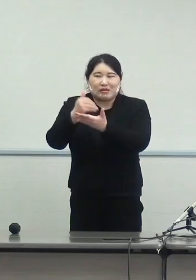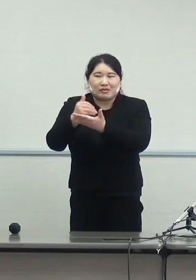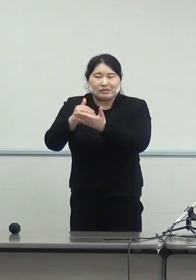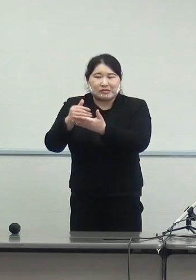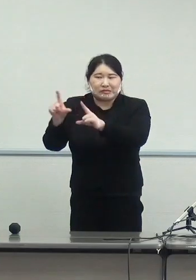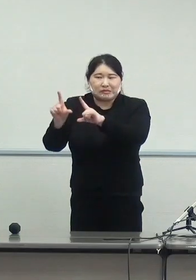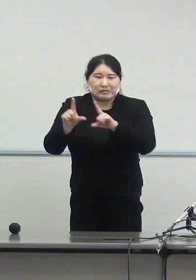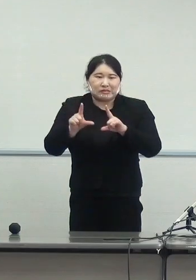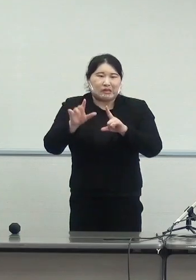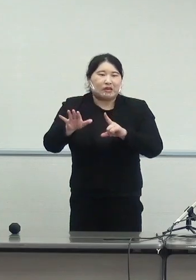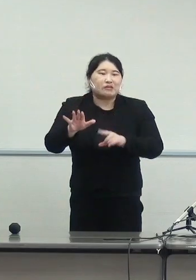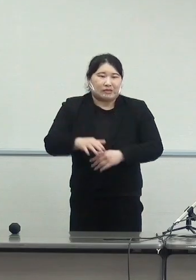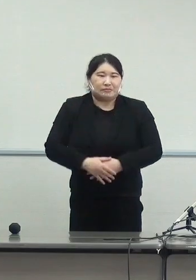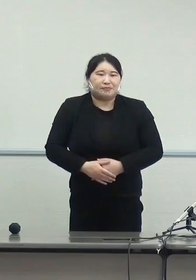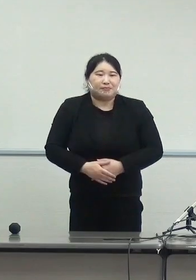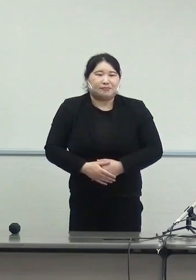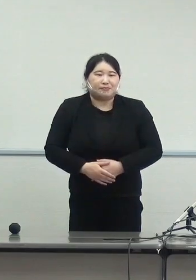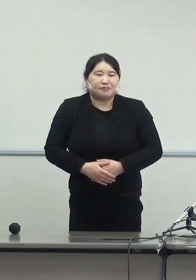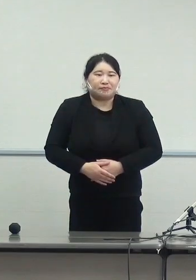受けております。